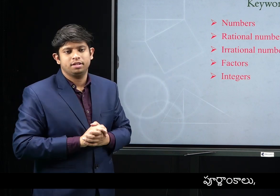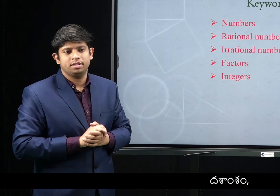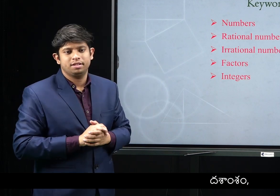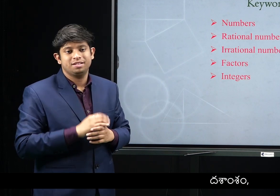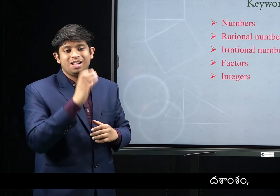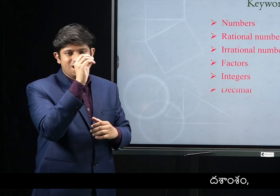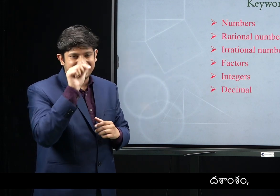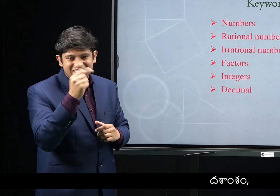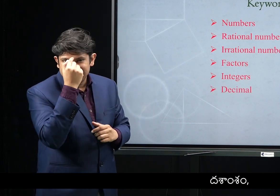దశాంశం,